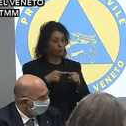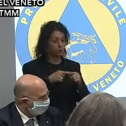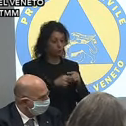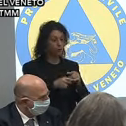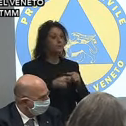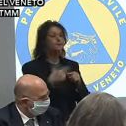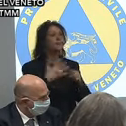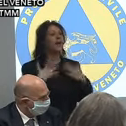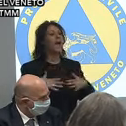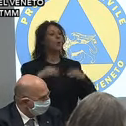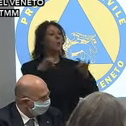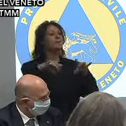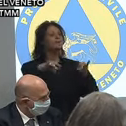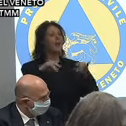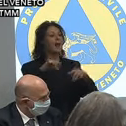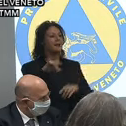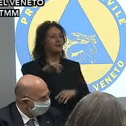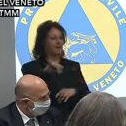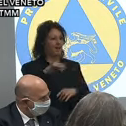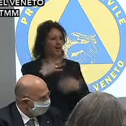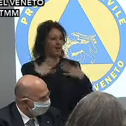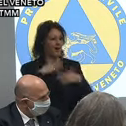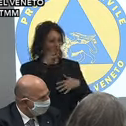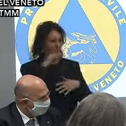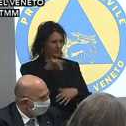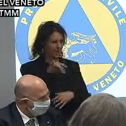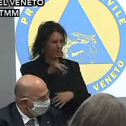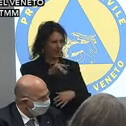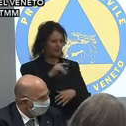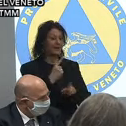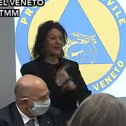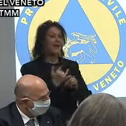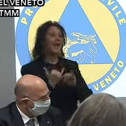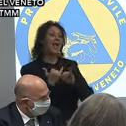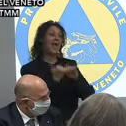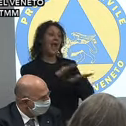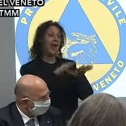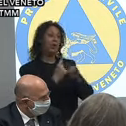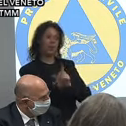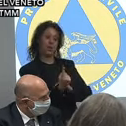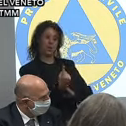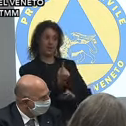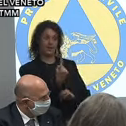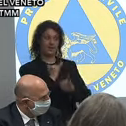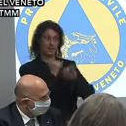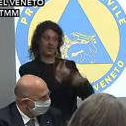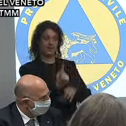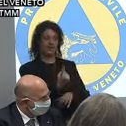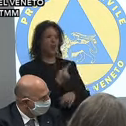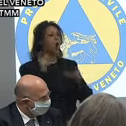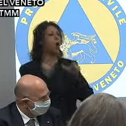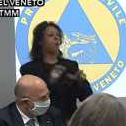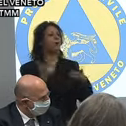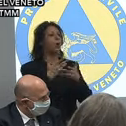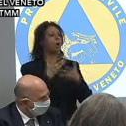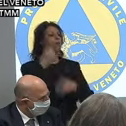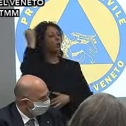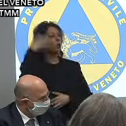salata, sale il batterio statico, no? Almeno quello. Esci dall'acqua, c'è l'obbligo di fare la doccia col